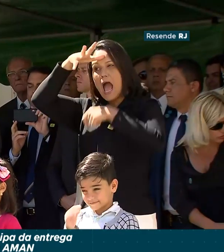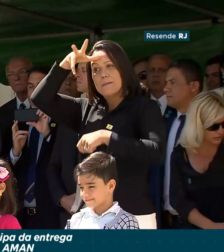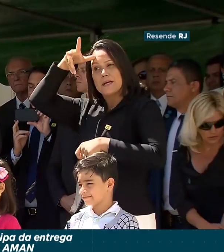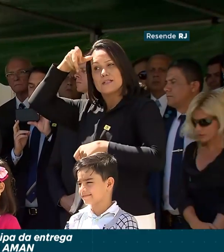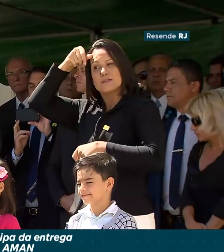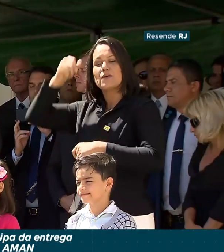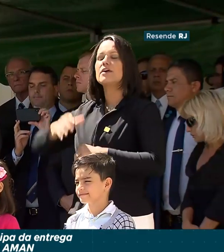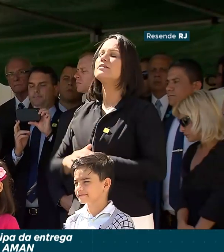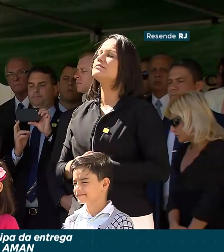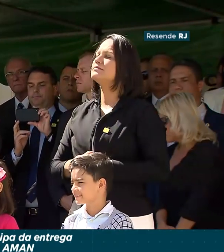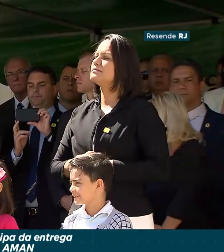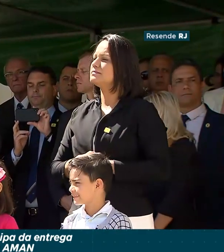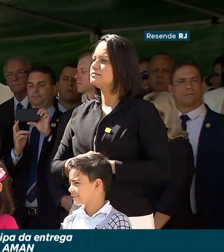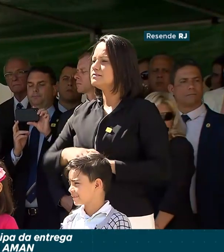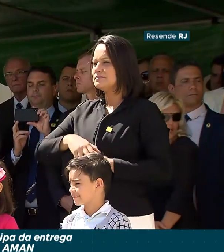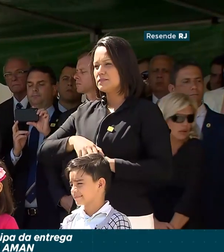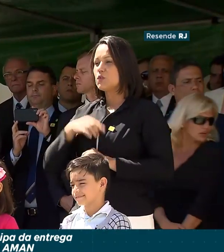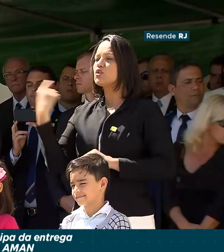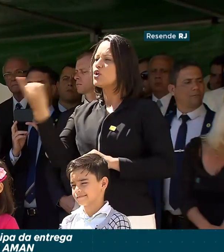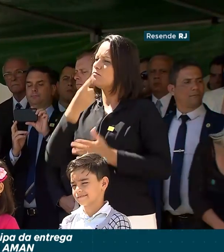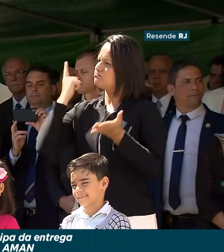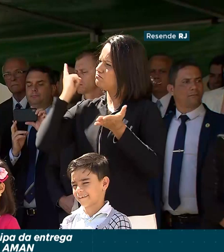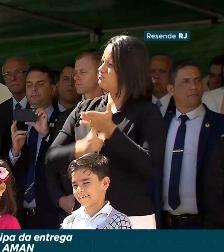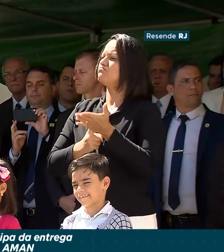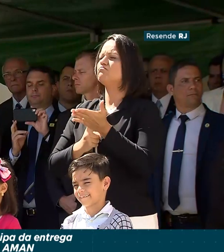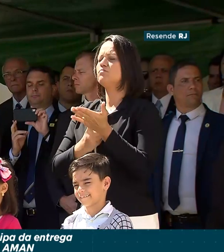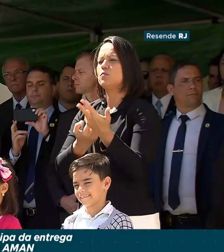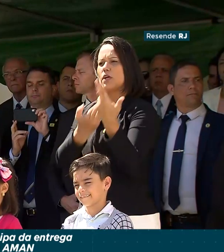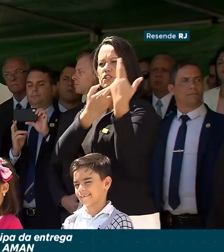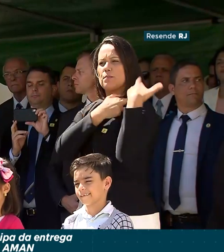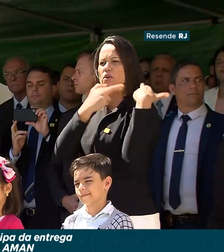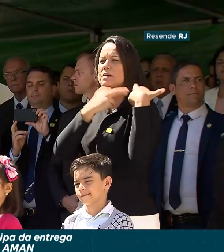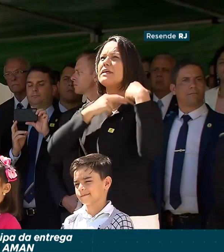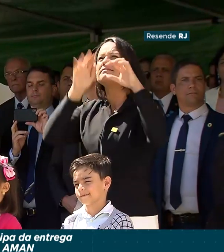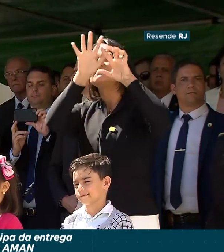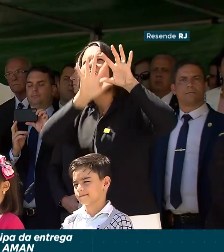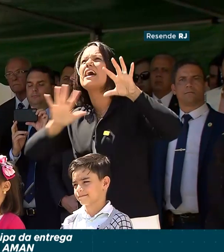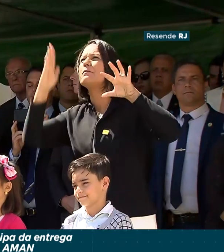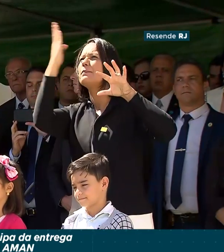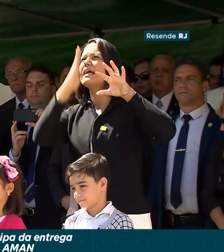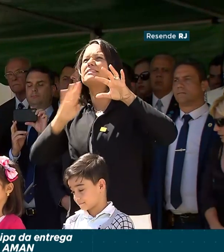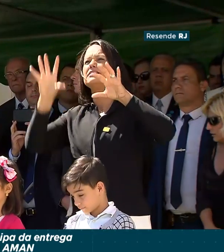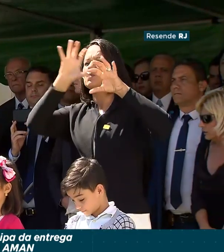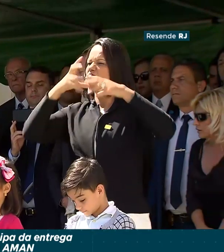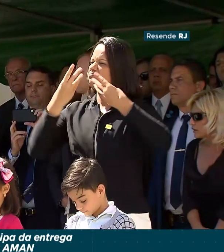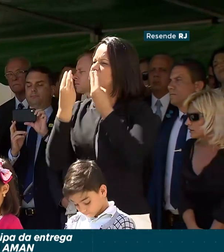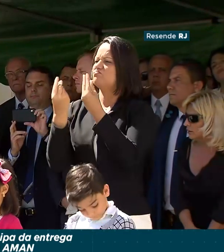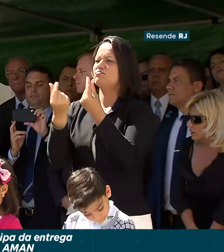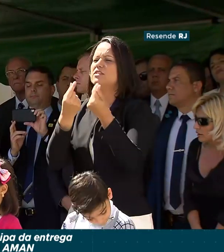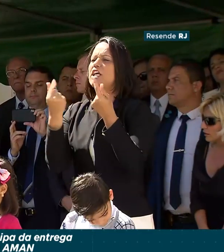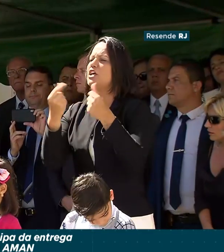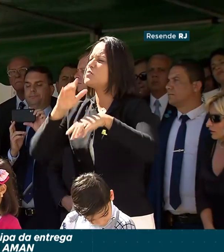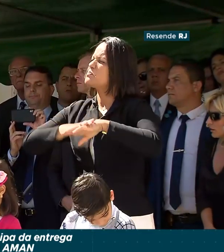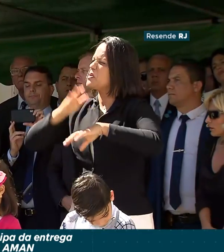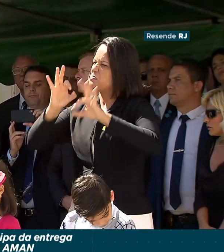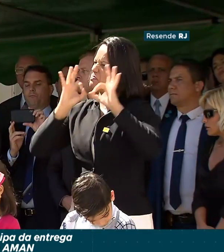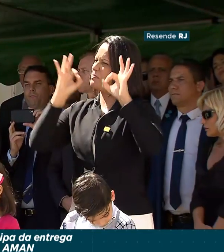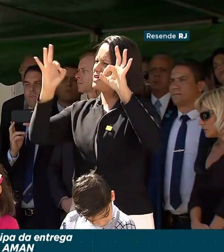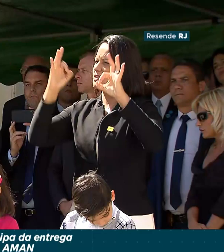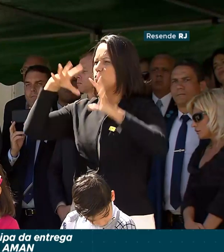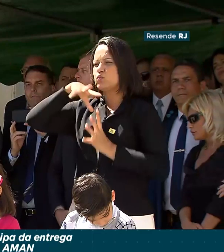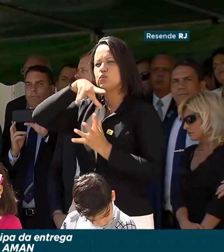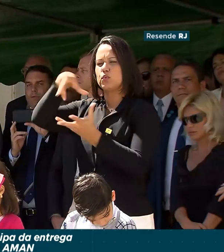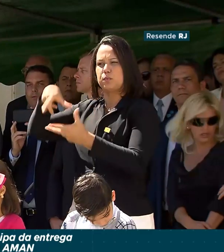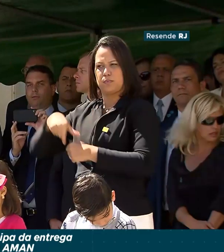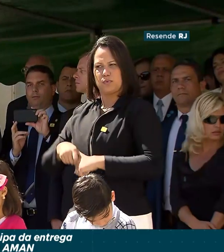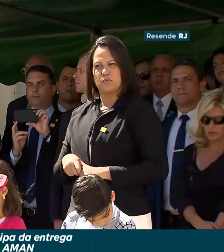Nós temos um compromisso com esse pedaço de terra mais rico e sagrado do mundo. Não é à